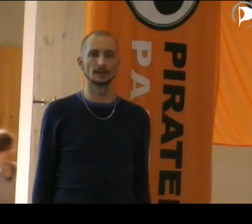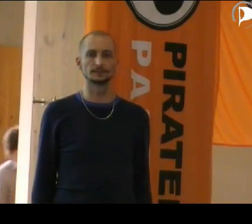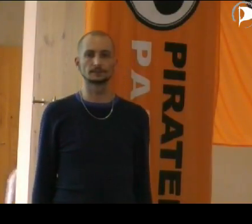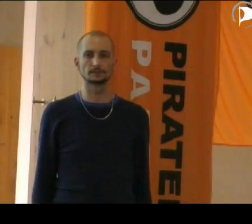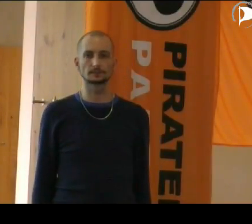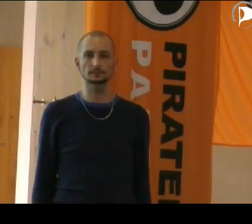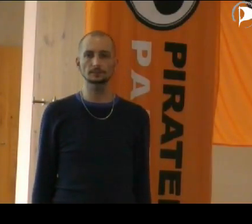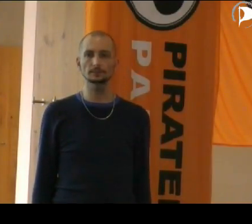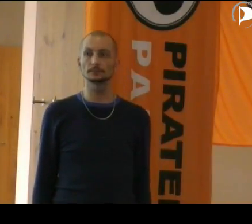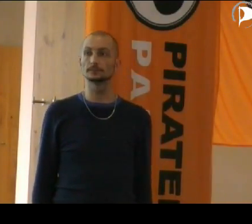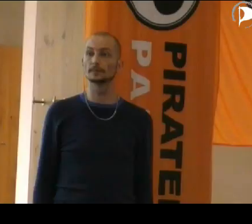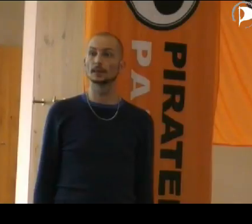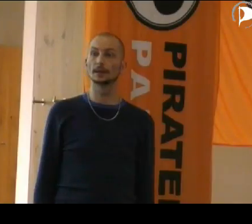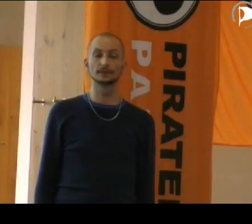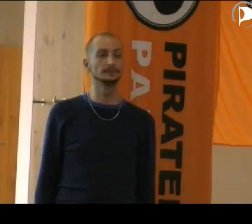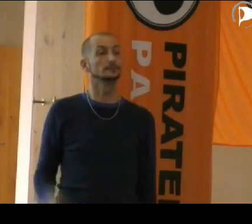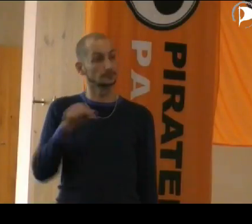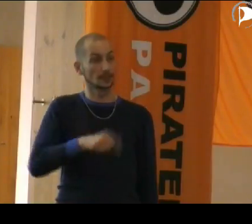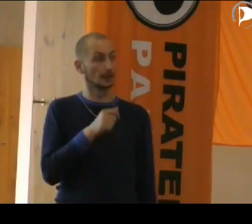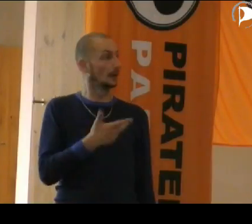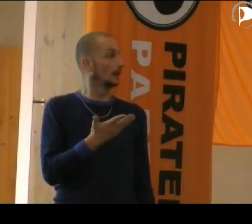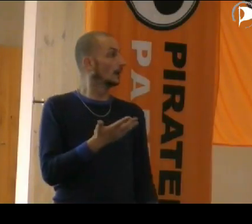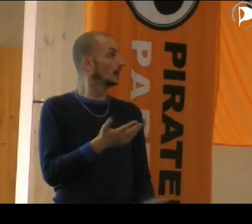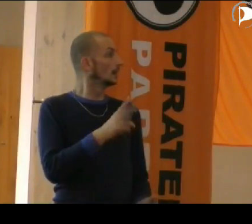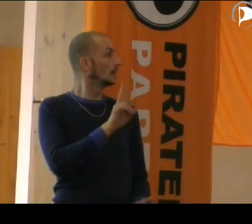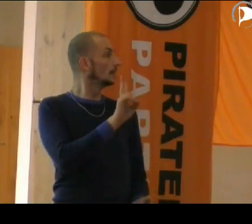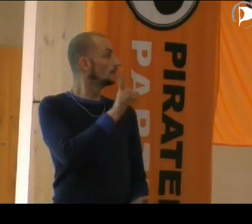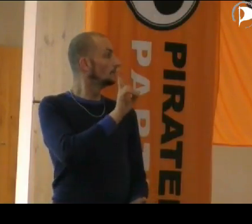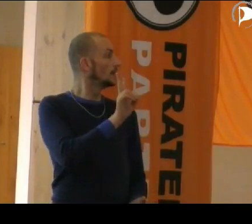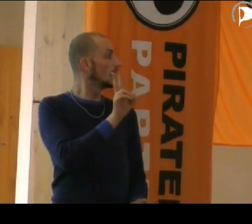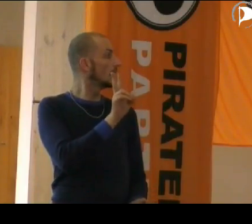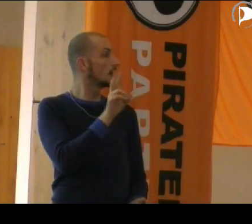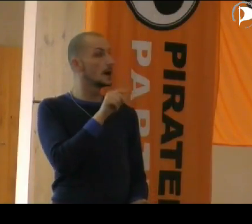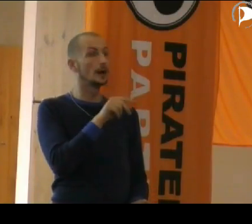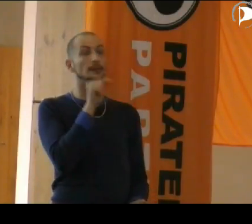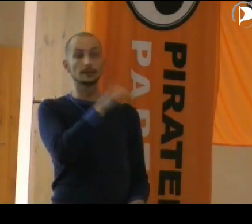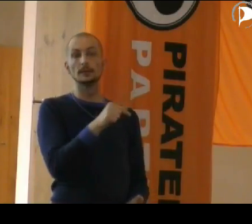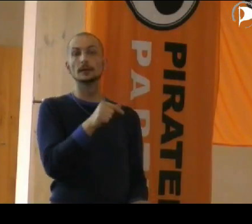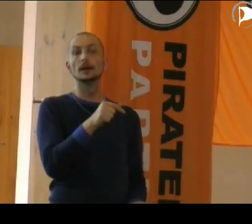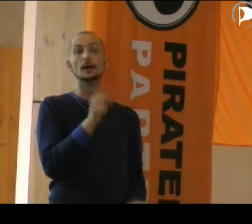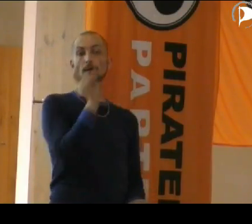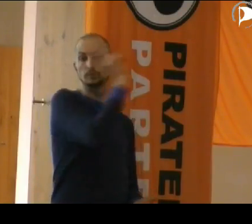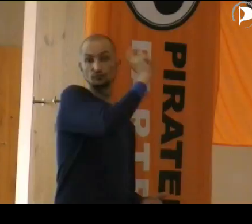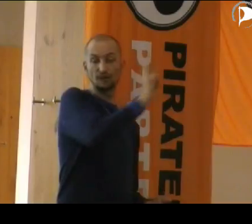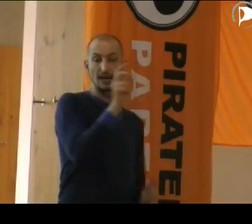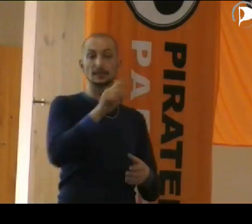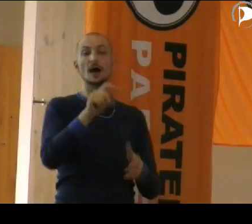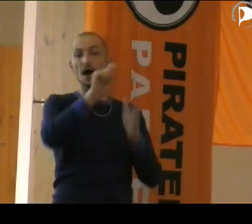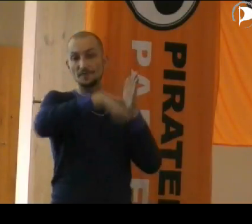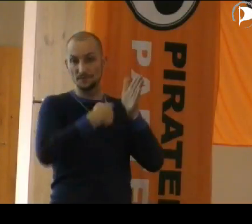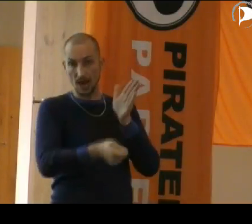sieht sich niemand zum mikro dich mal irgend jemand an der tür steht ein wahlleiter allein zu stehen damit weiter drauf